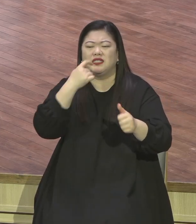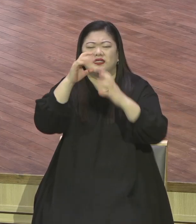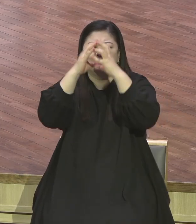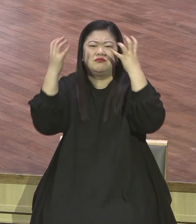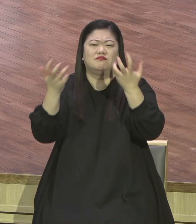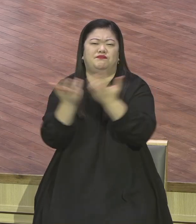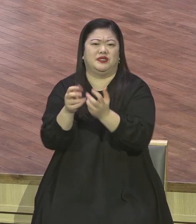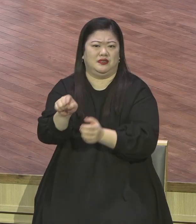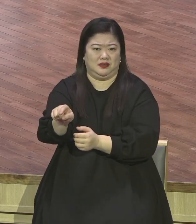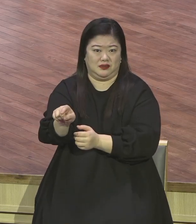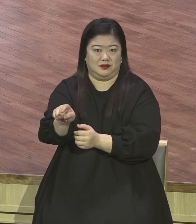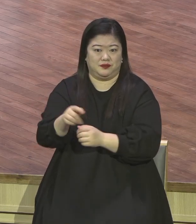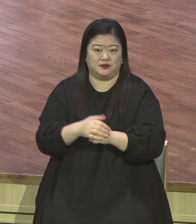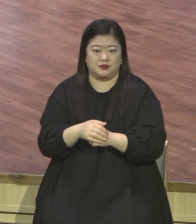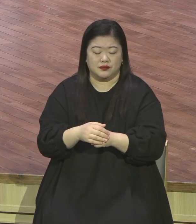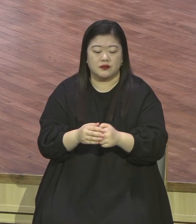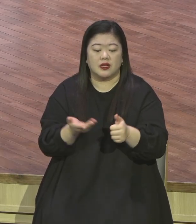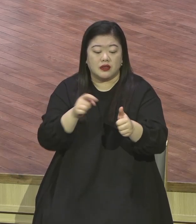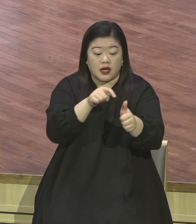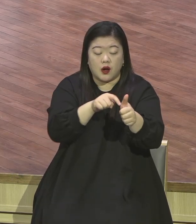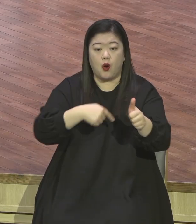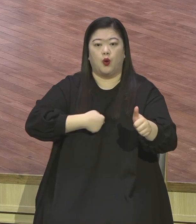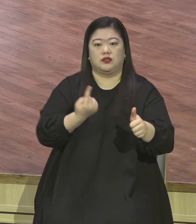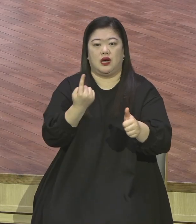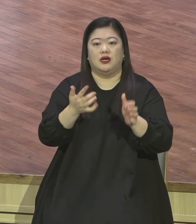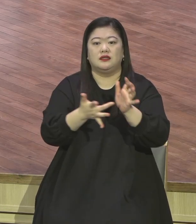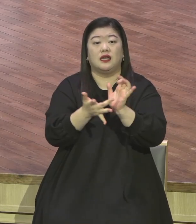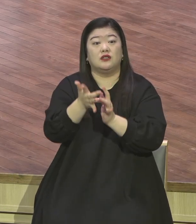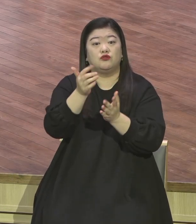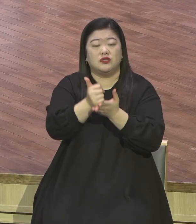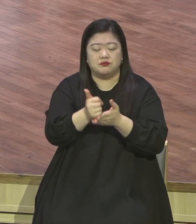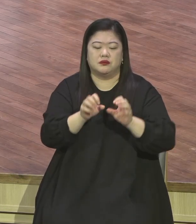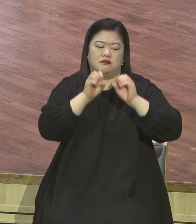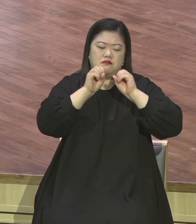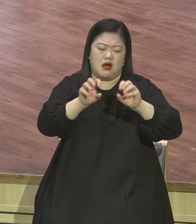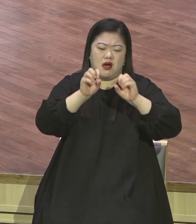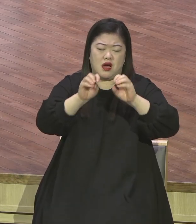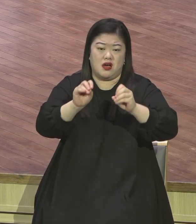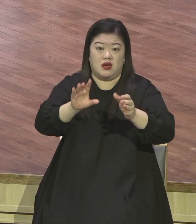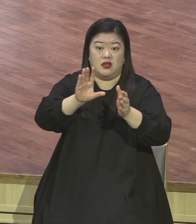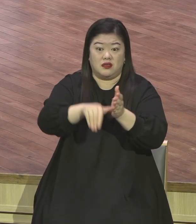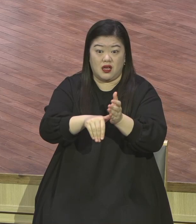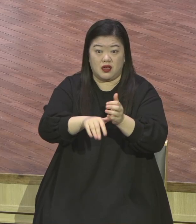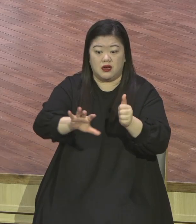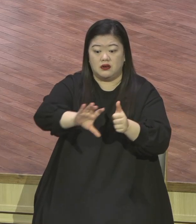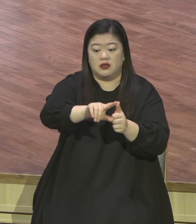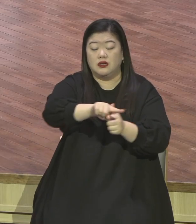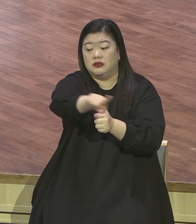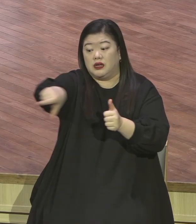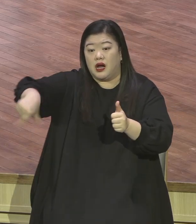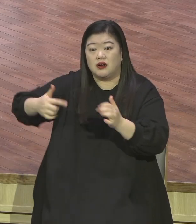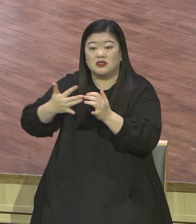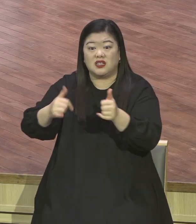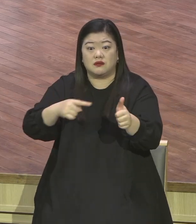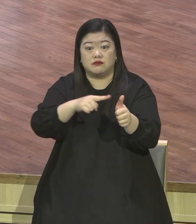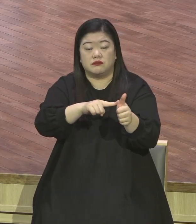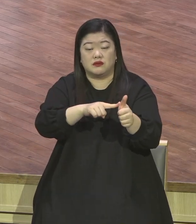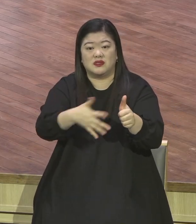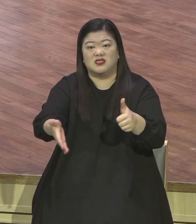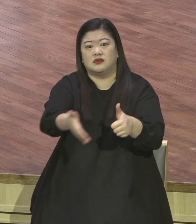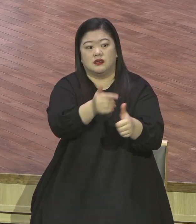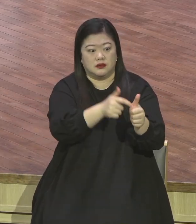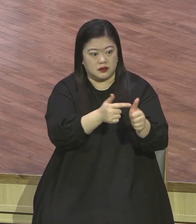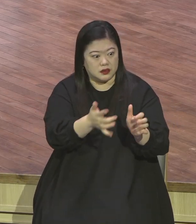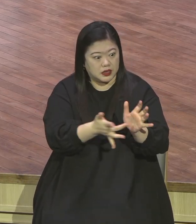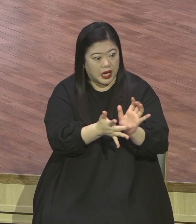모슬렘아 돼버렸어요. 근데 거기에서 복음을 증가해 예수 믿는다고 그 동네에서 동영상 못 봤어요. 바로 그냥